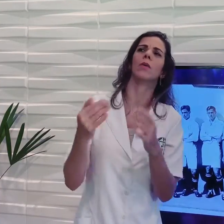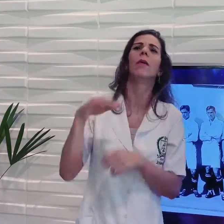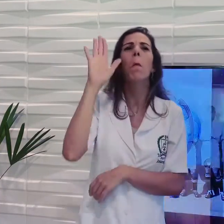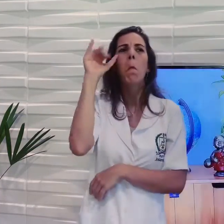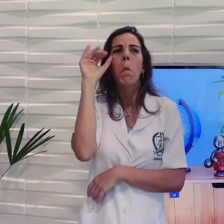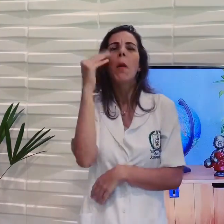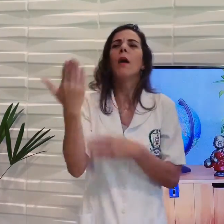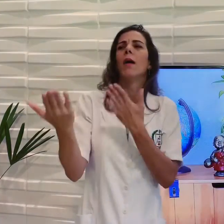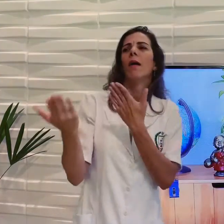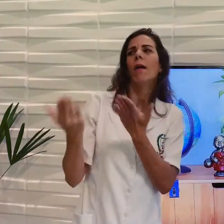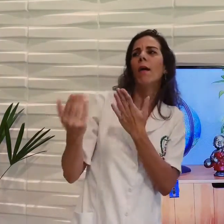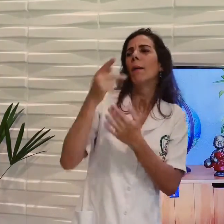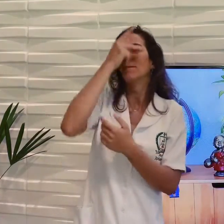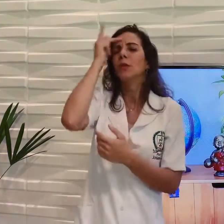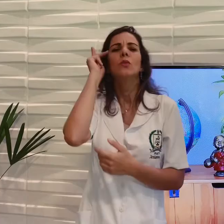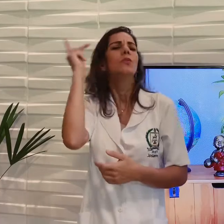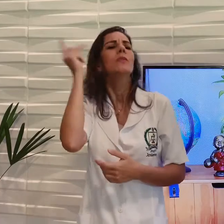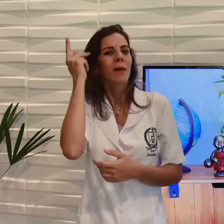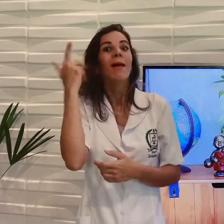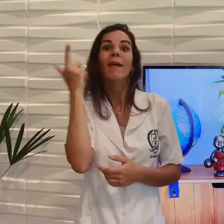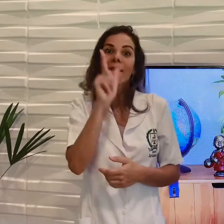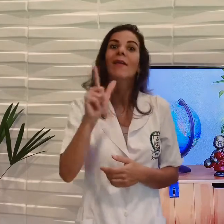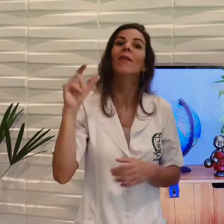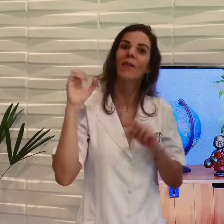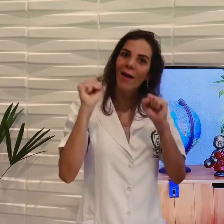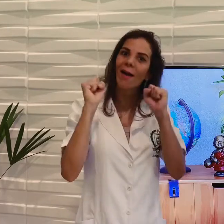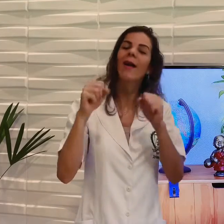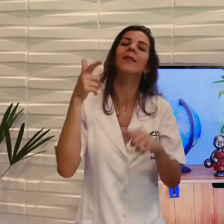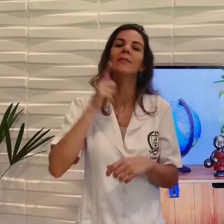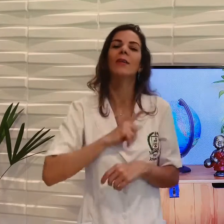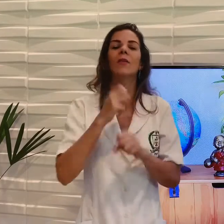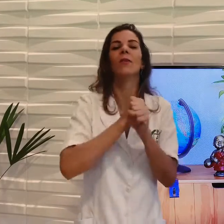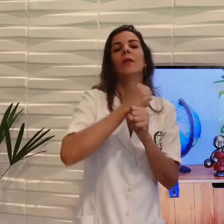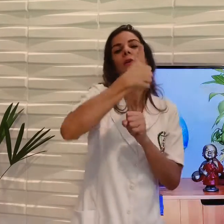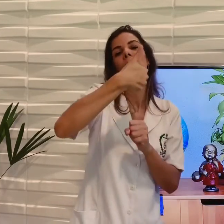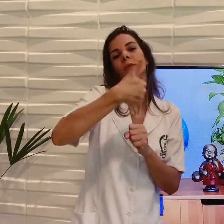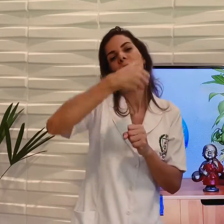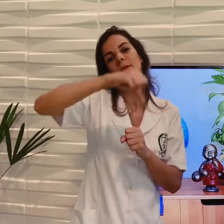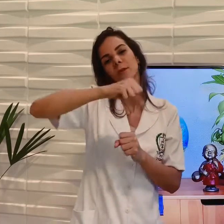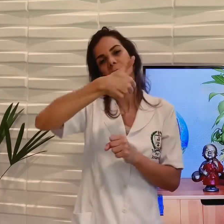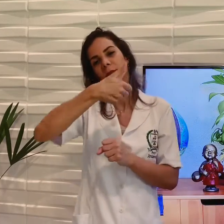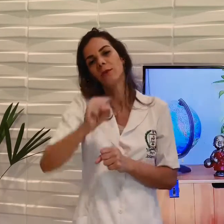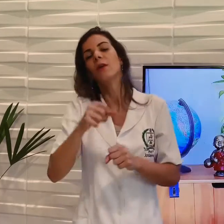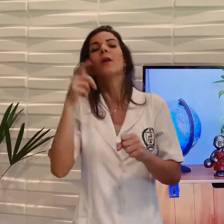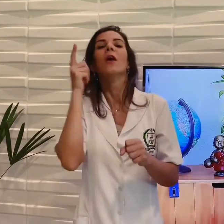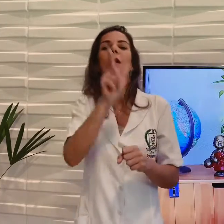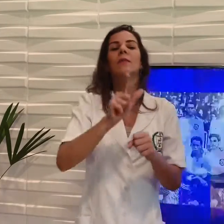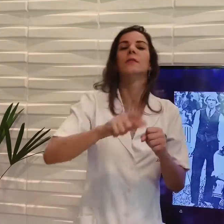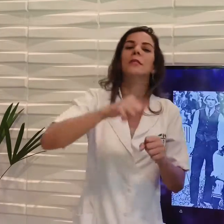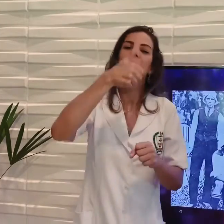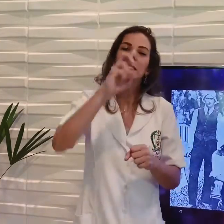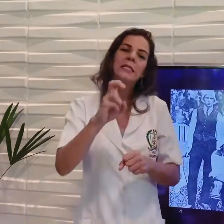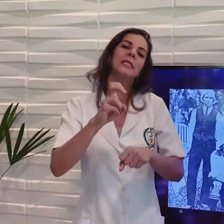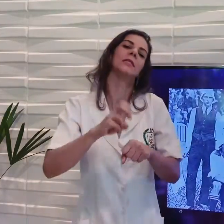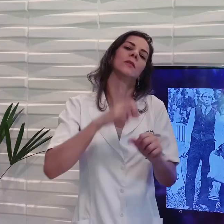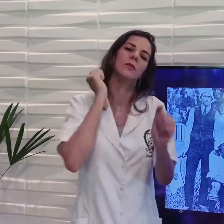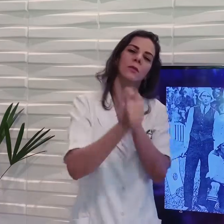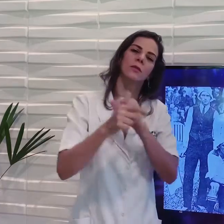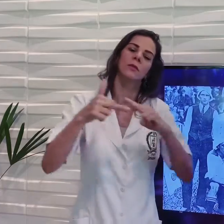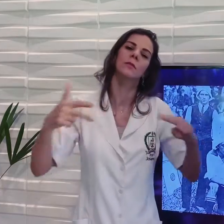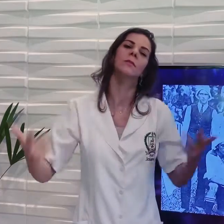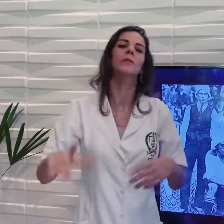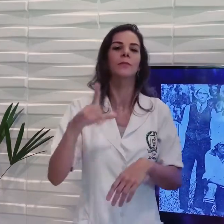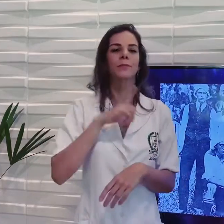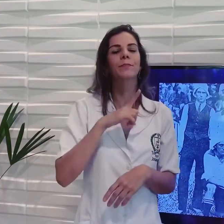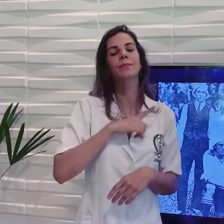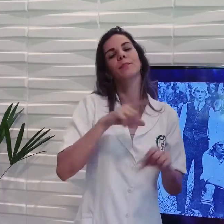foi campeão dessa competição, do Campeonato Paulista de 1918, jogando 15 partidas. O Corinthians foi vice-campeão desse